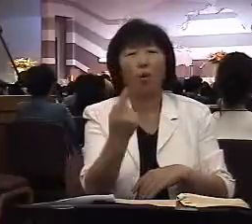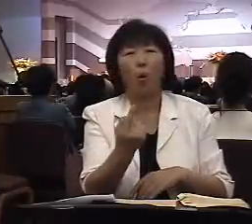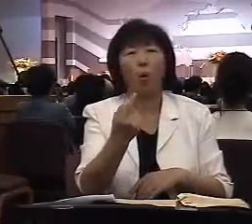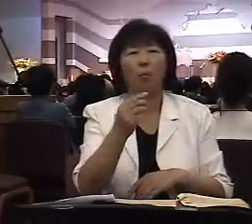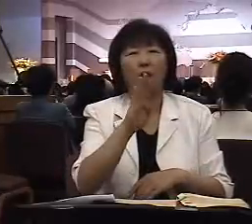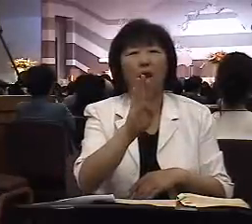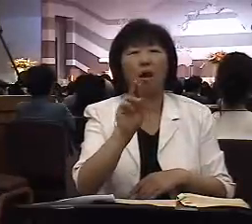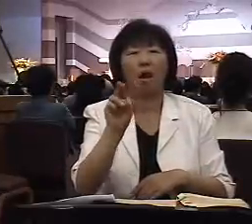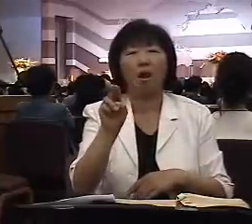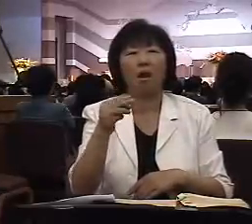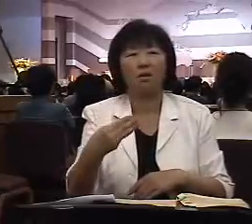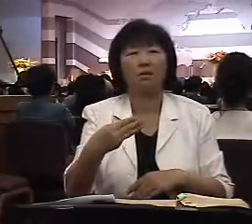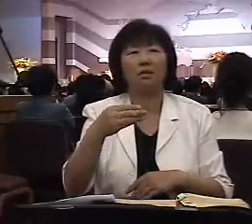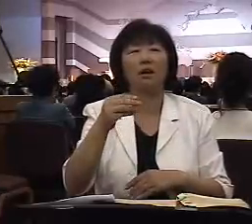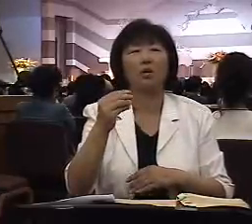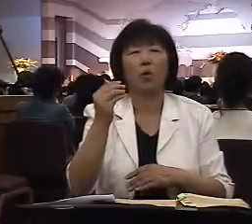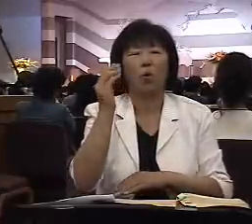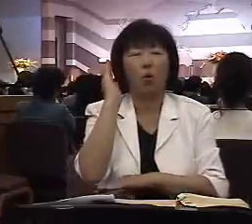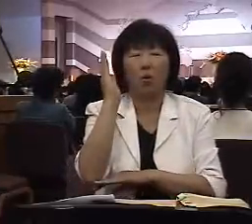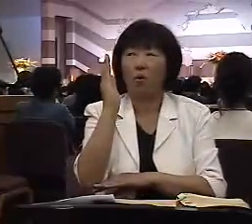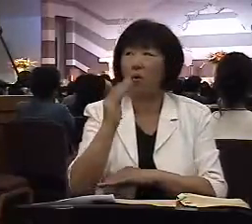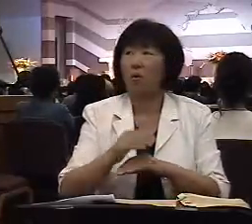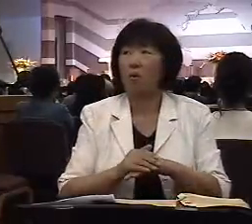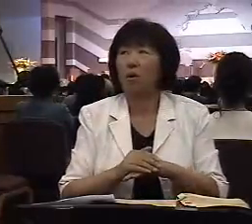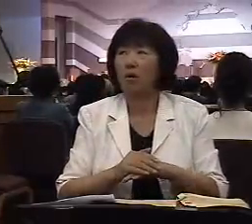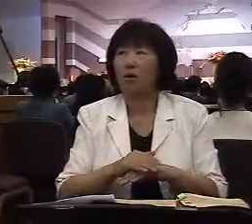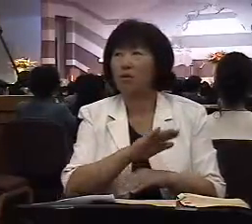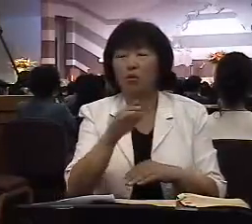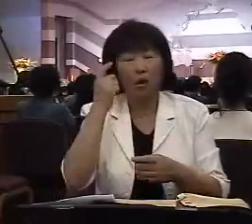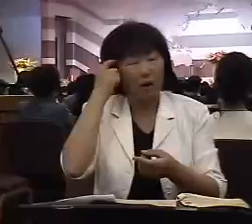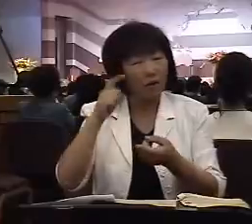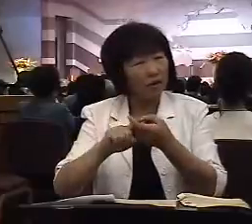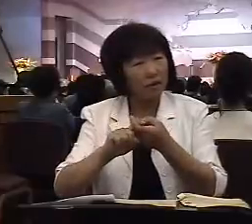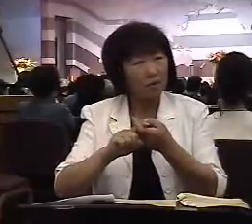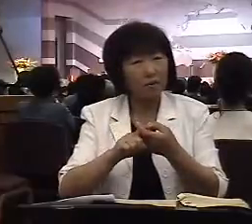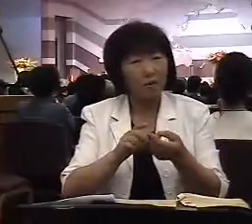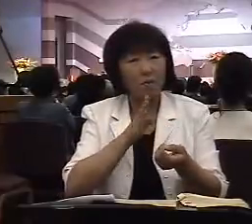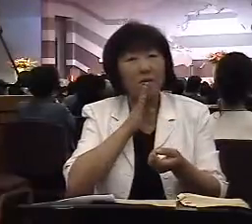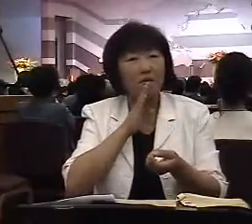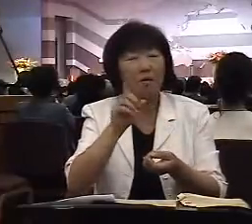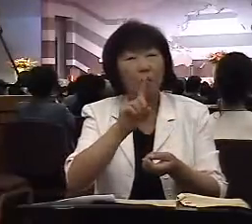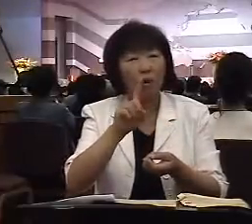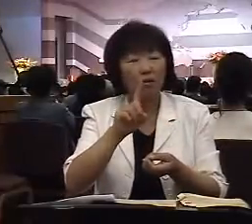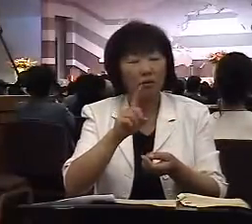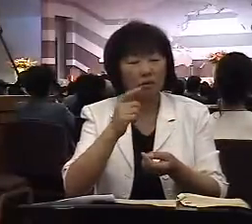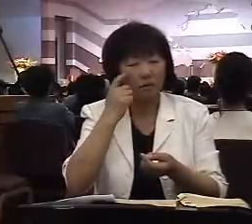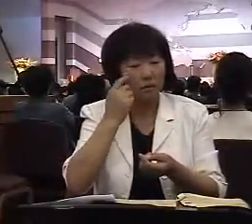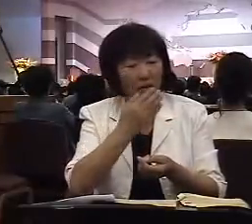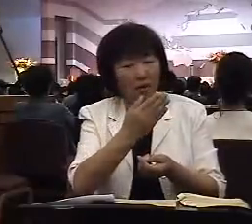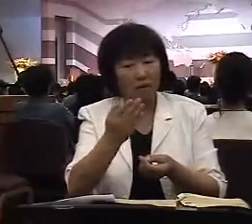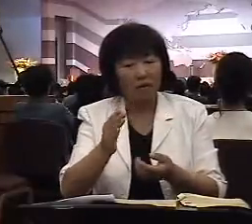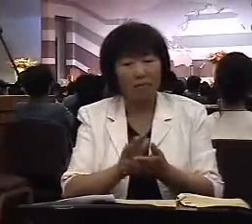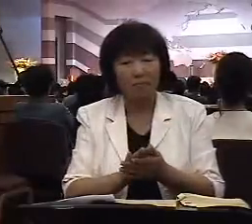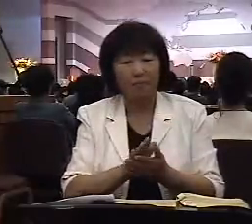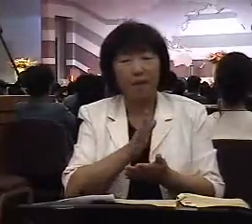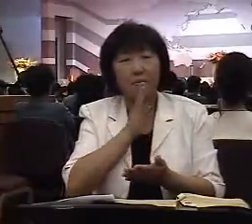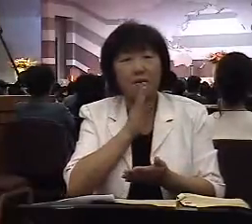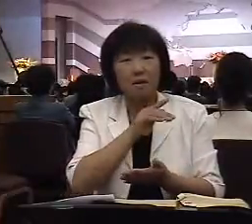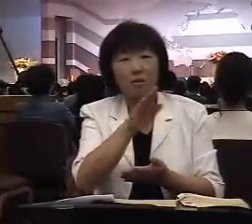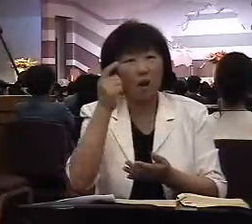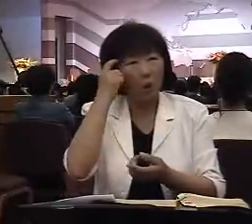것입니다. 우리의 관심사는 마땅히 무엇이 되어야 하겠는가? 그것이죠. 마땅히